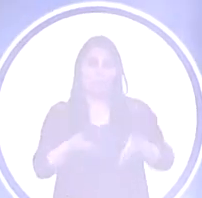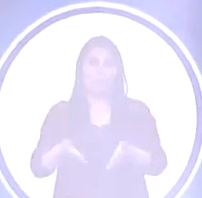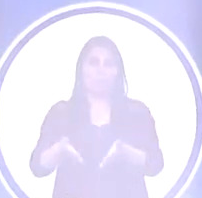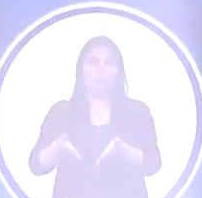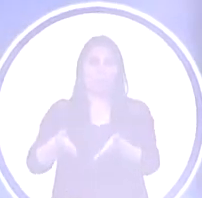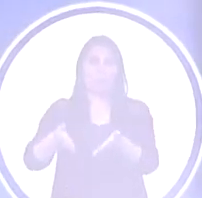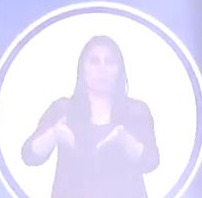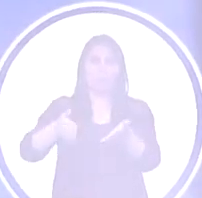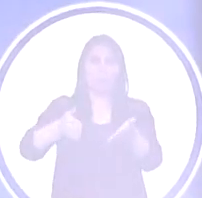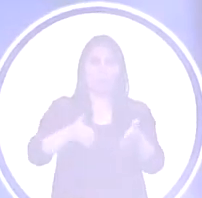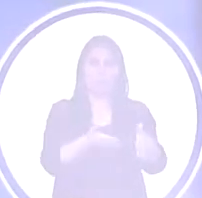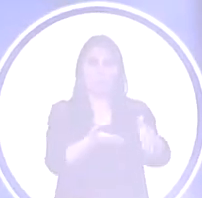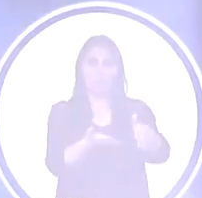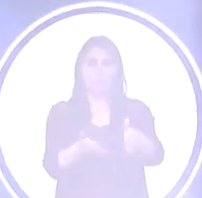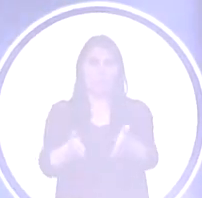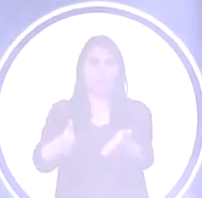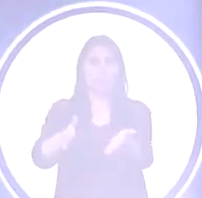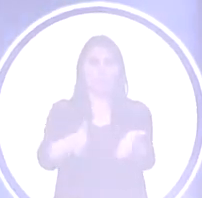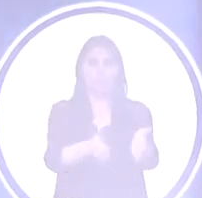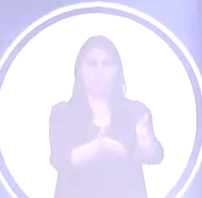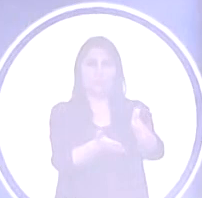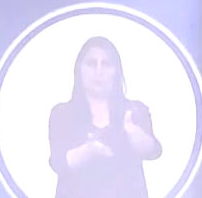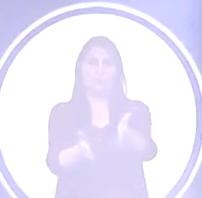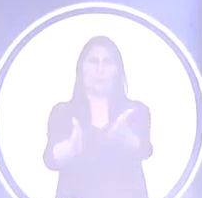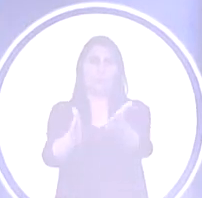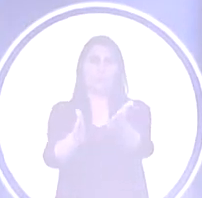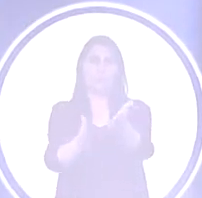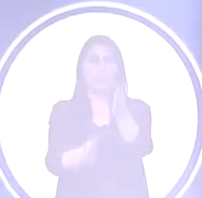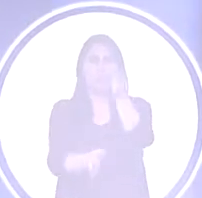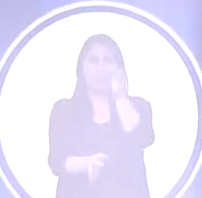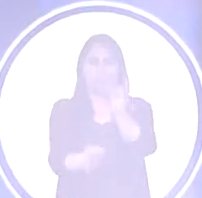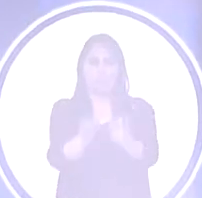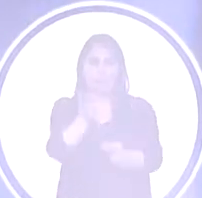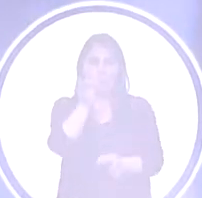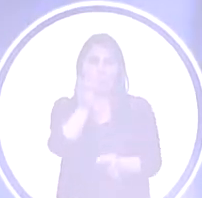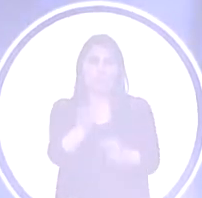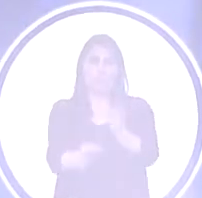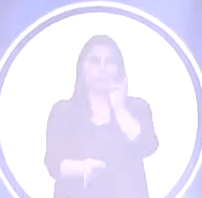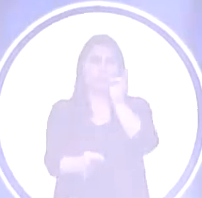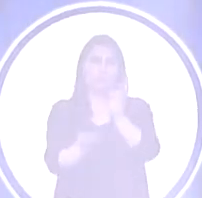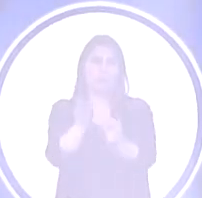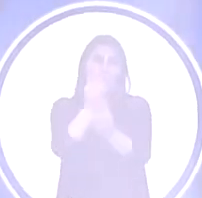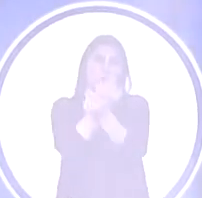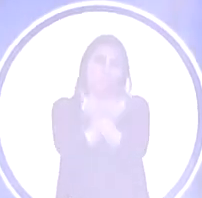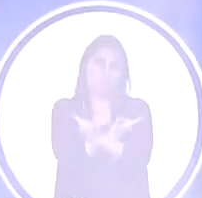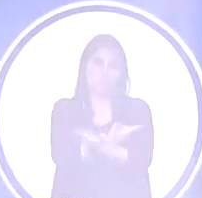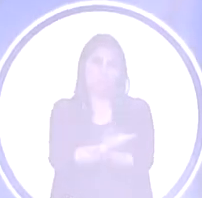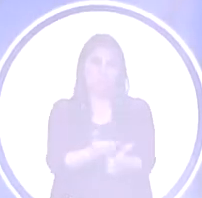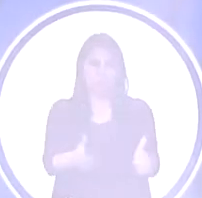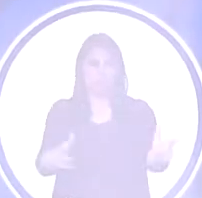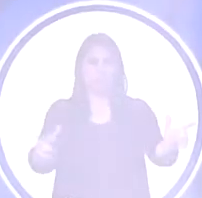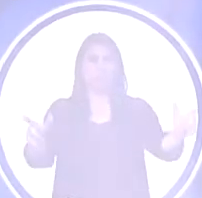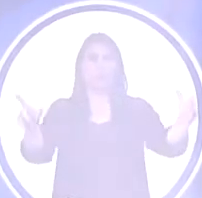por los caminos de justicia